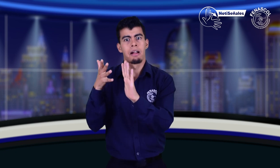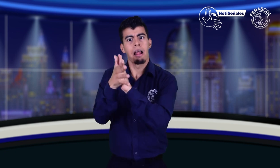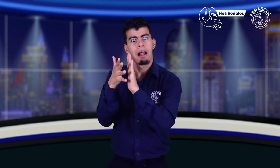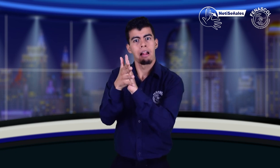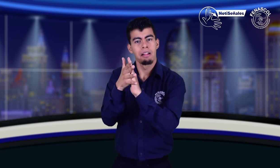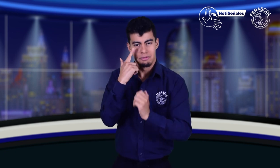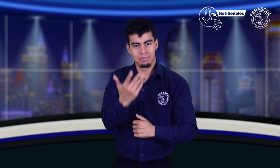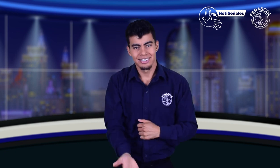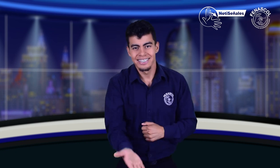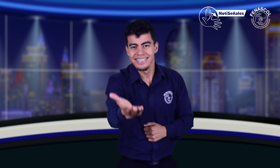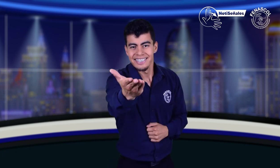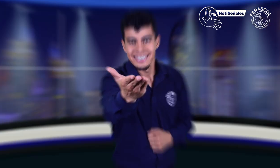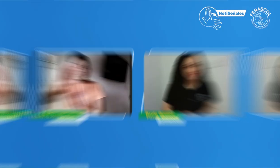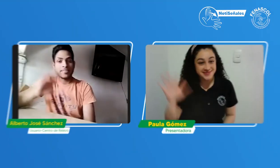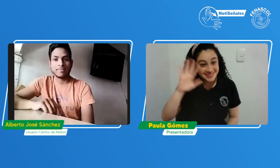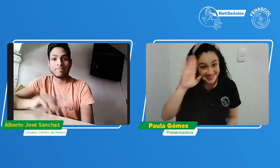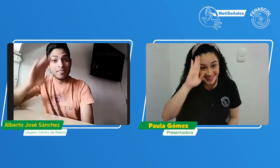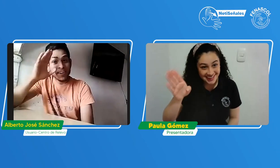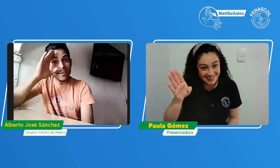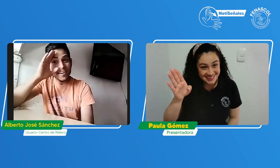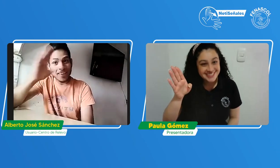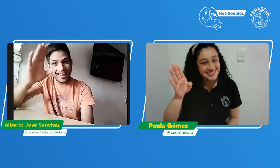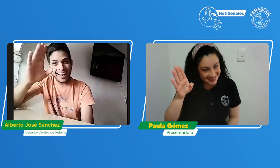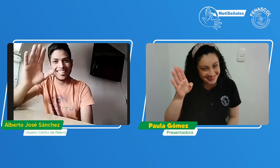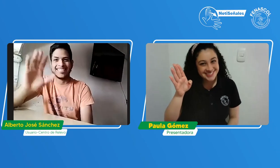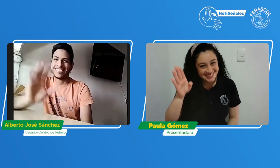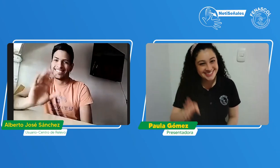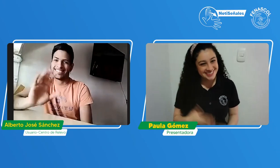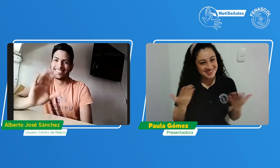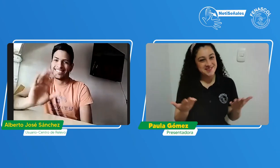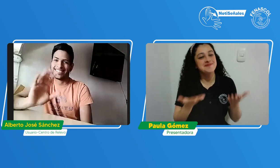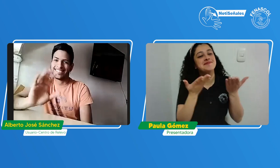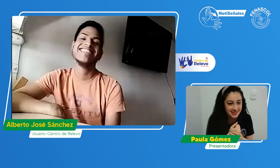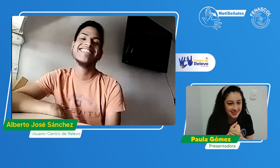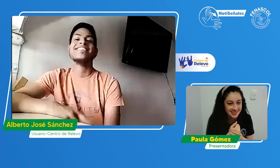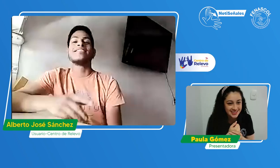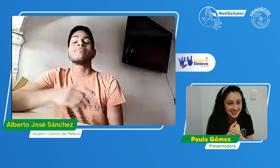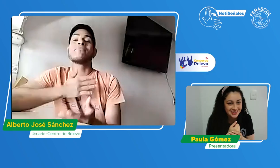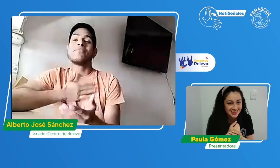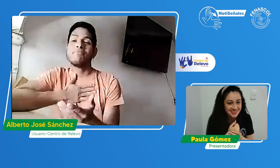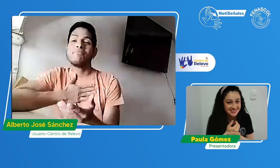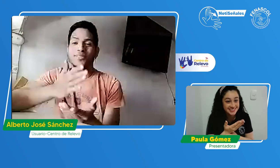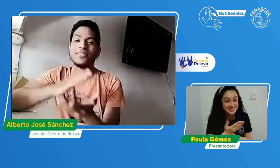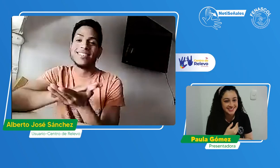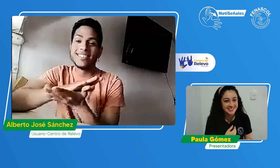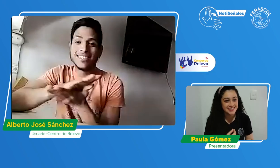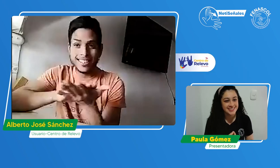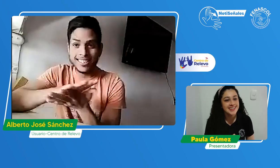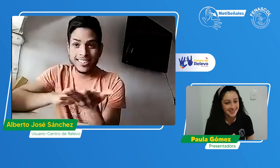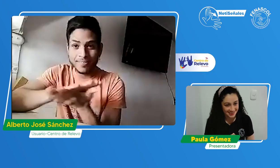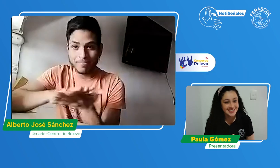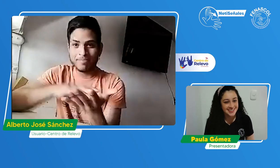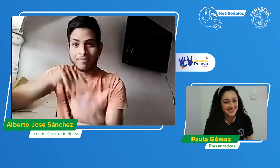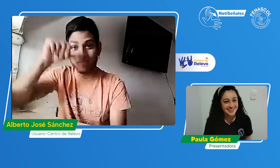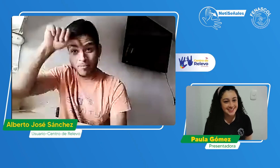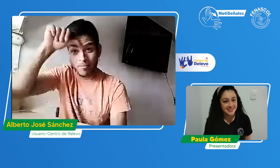relevo veamos Hola hola es un gusto para mí mi seña